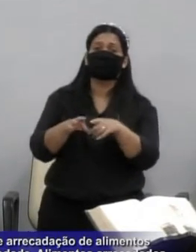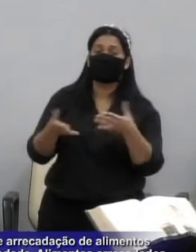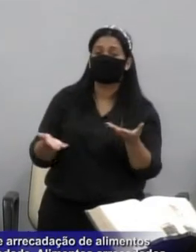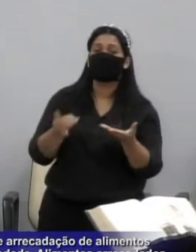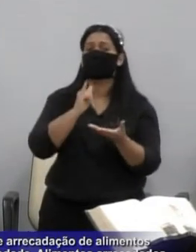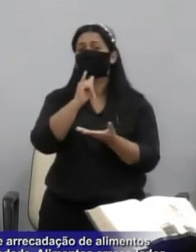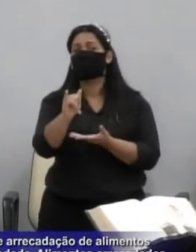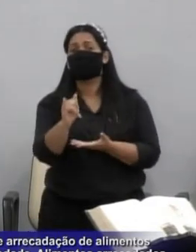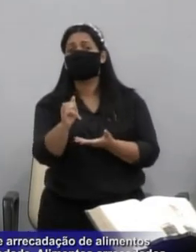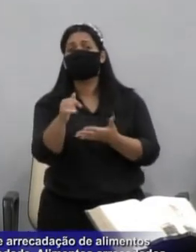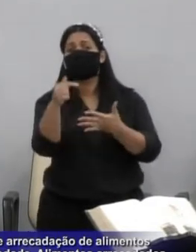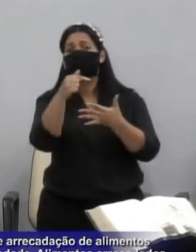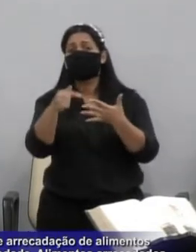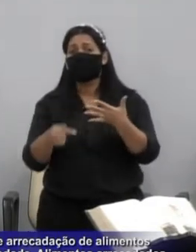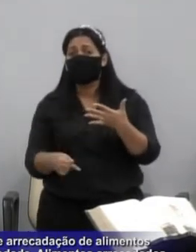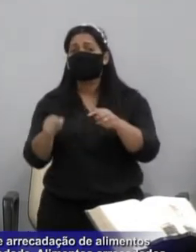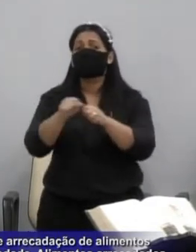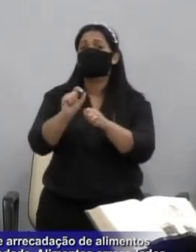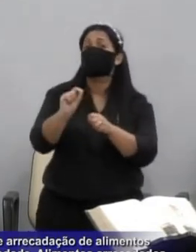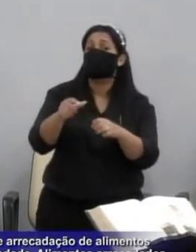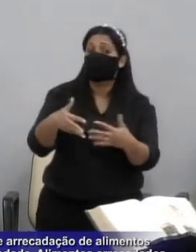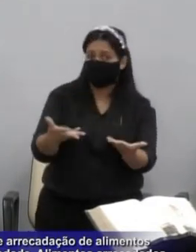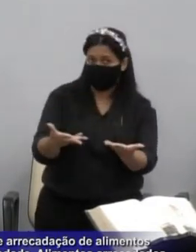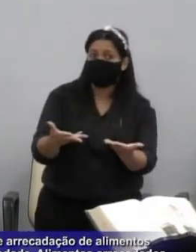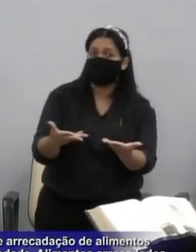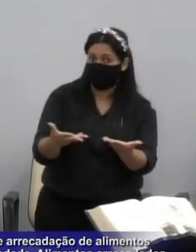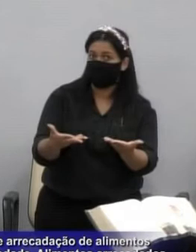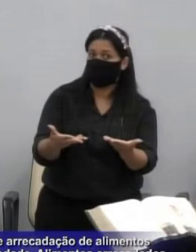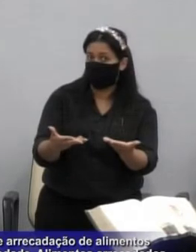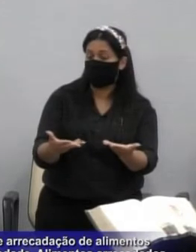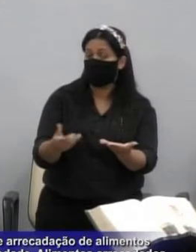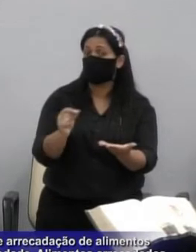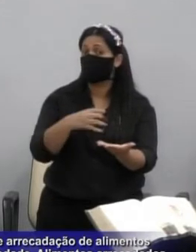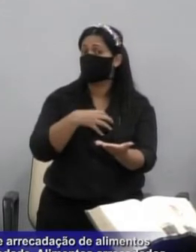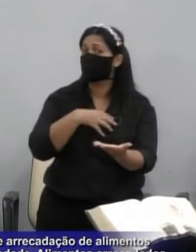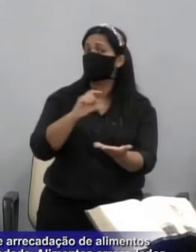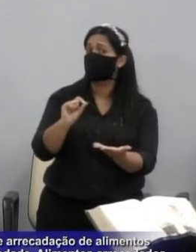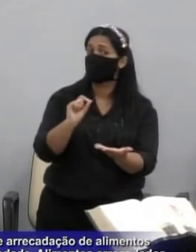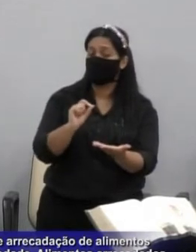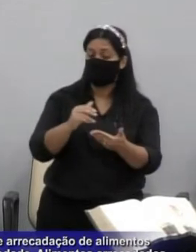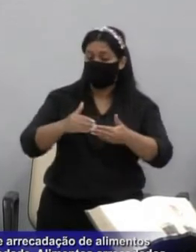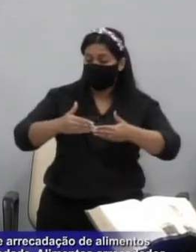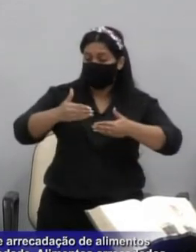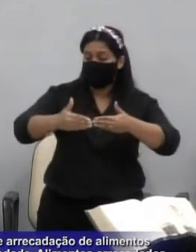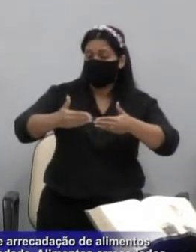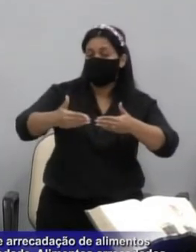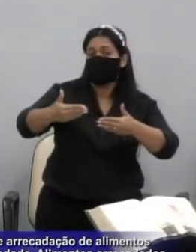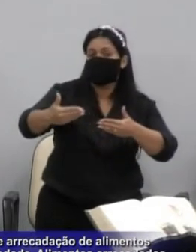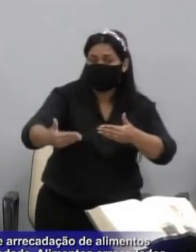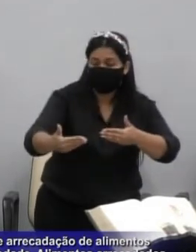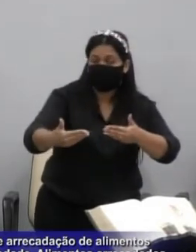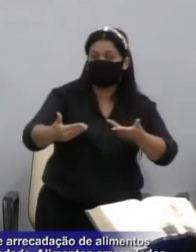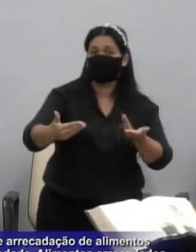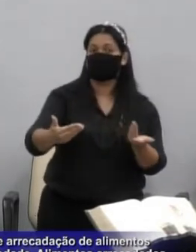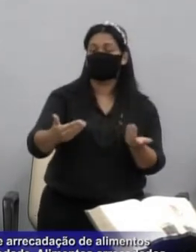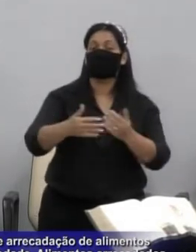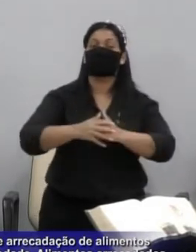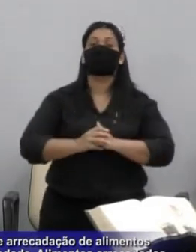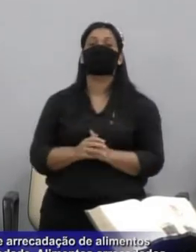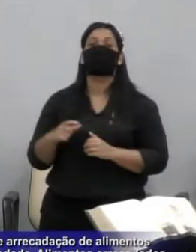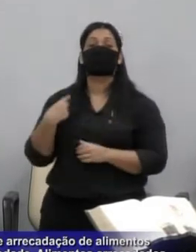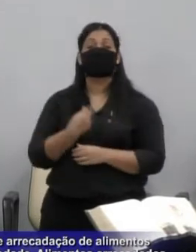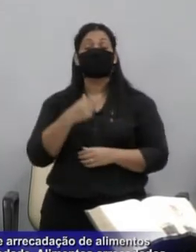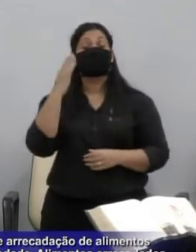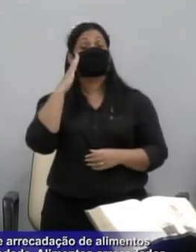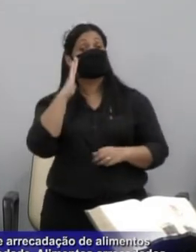dizer quais as, né, o que está sendo feito no sentido de da sequência, né? Nós sabemos que